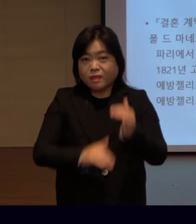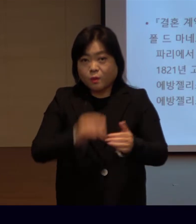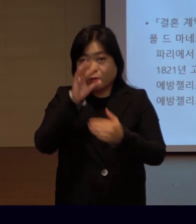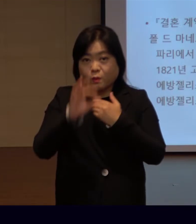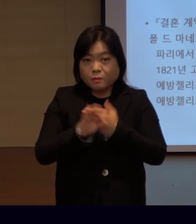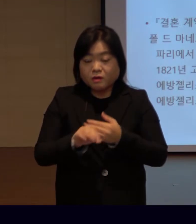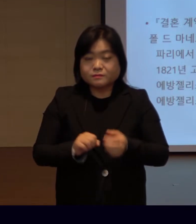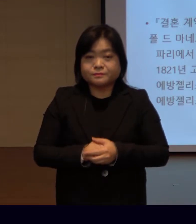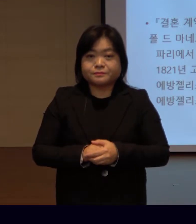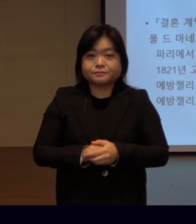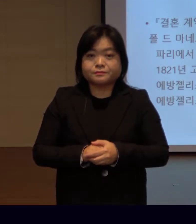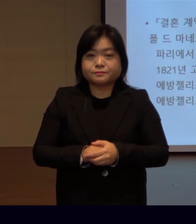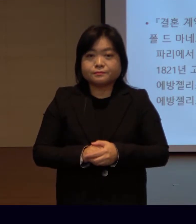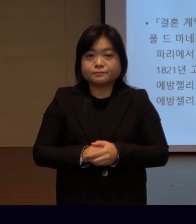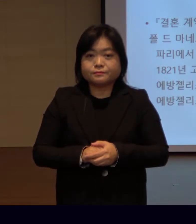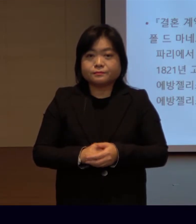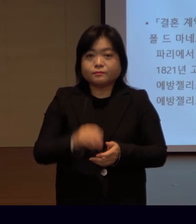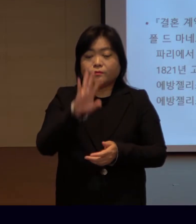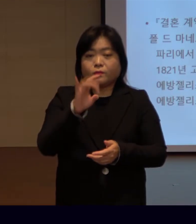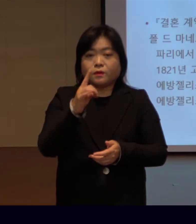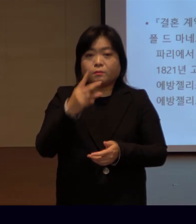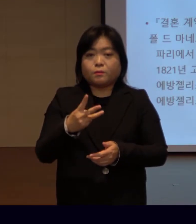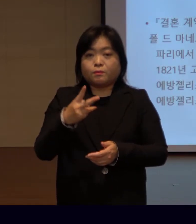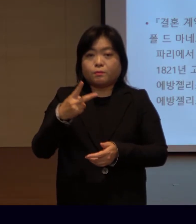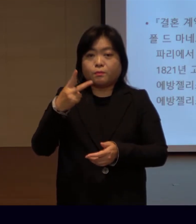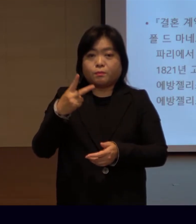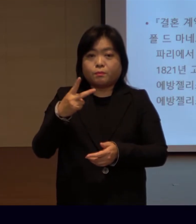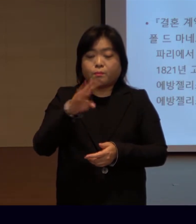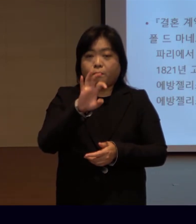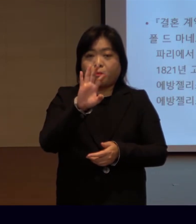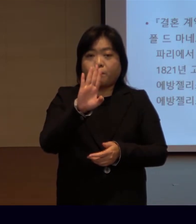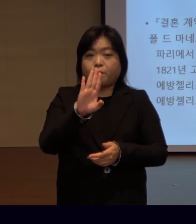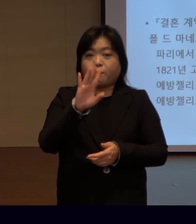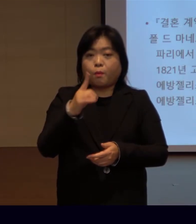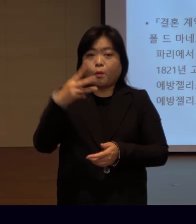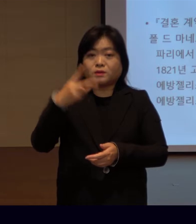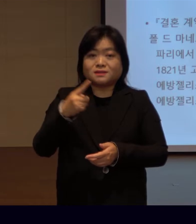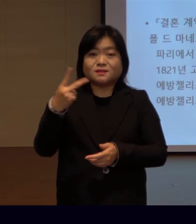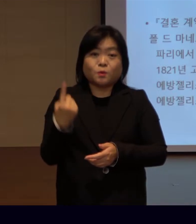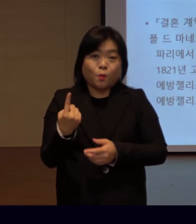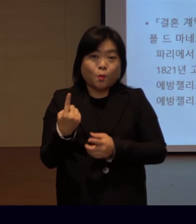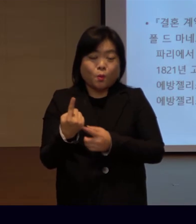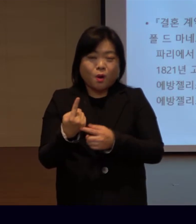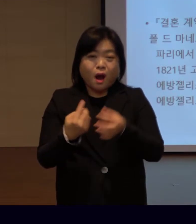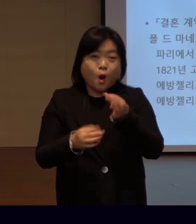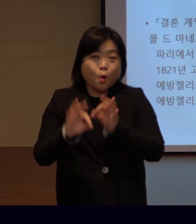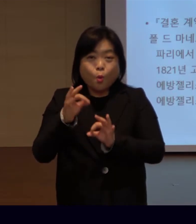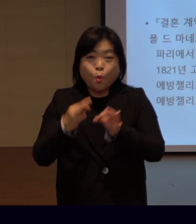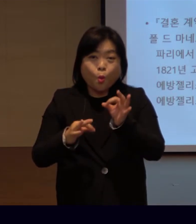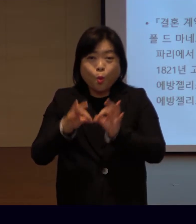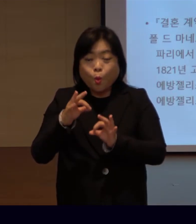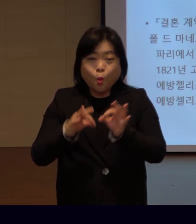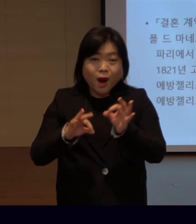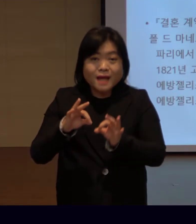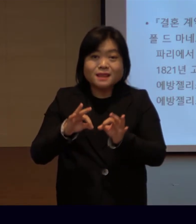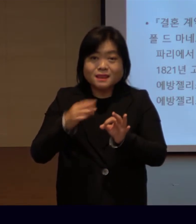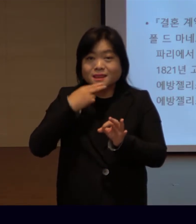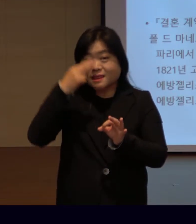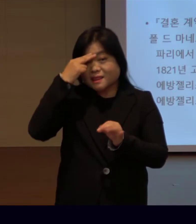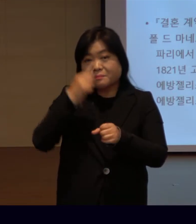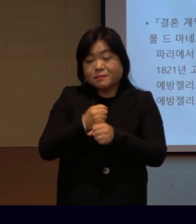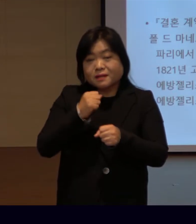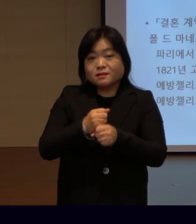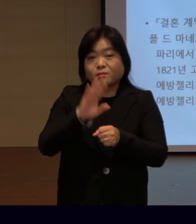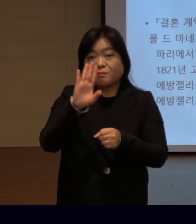보면 폴드 마네르빌이라고 보르도라고는 들어보셨죠? 그 와인 나오는 보르도, 그 보르도입니다.